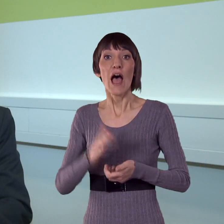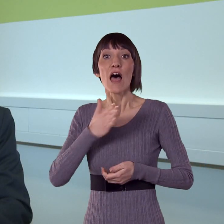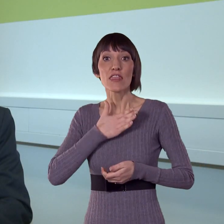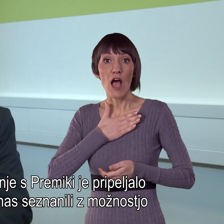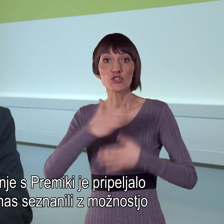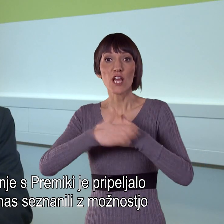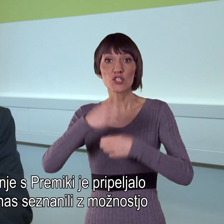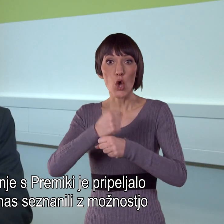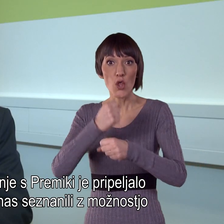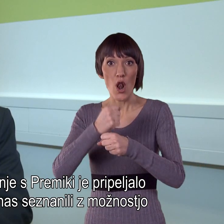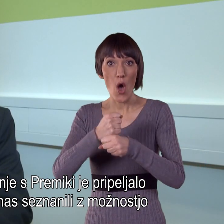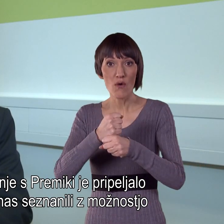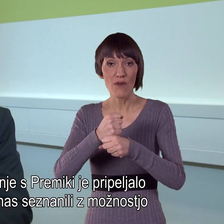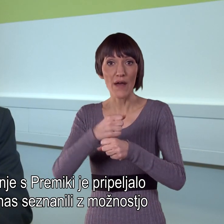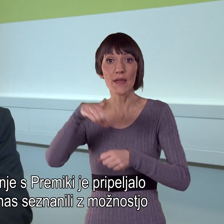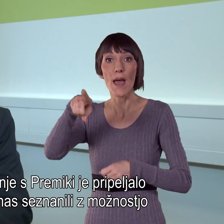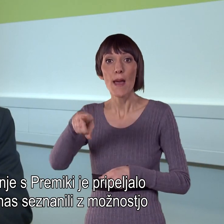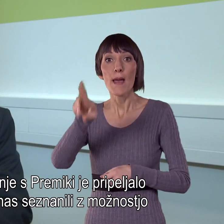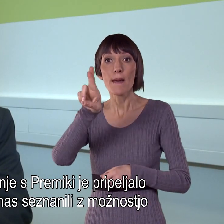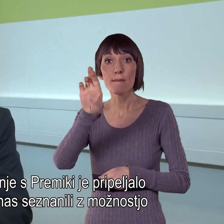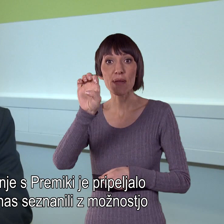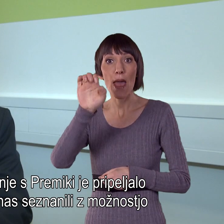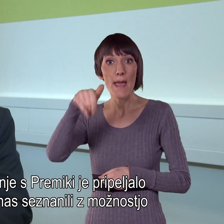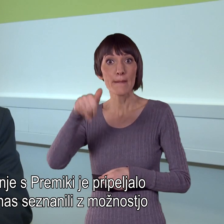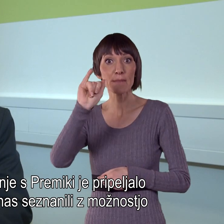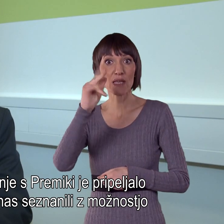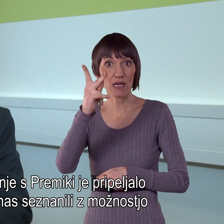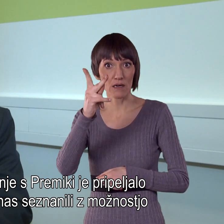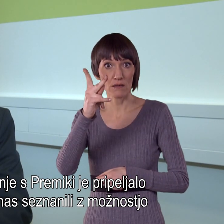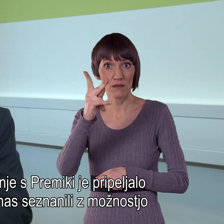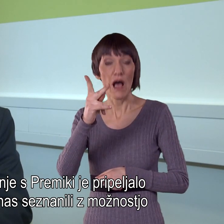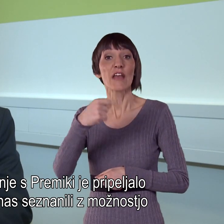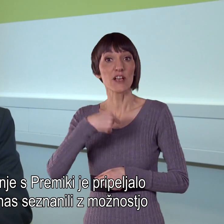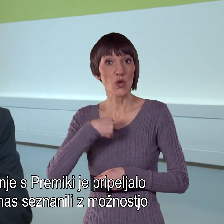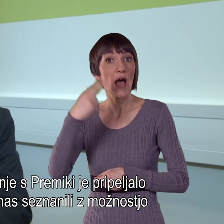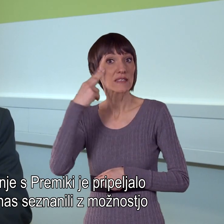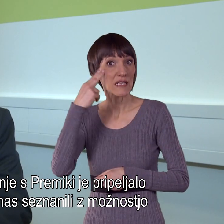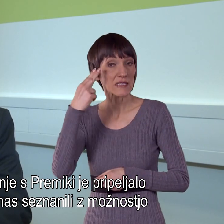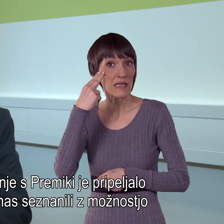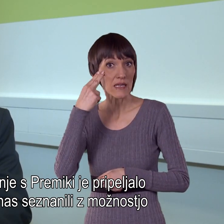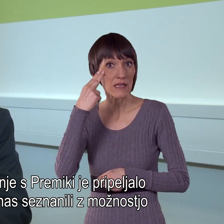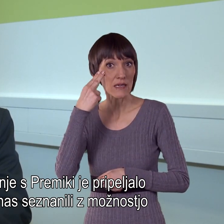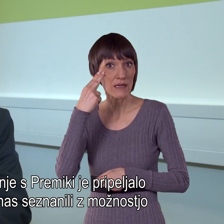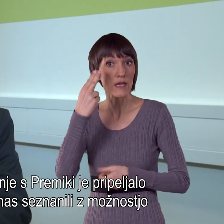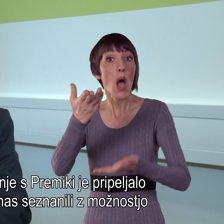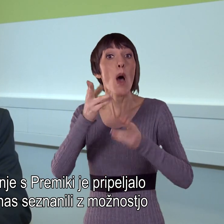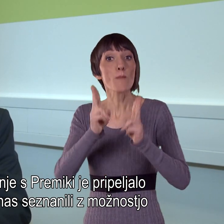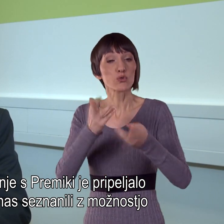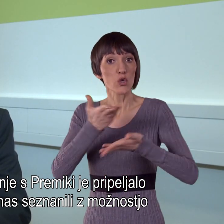Naše sodelovanje s premiki je pripeljalo tudi do tega, da so nas seznanili z možnostjo pridobiti certifikat, ki je